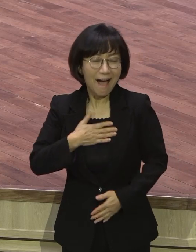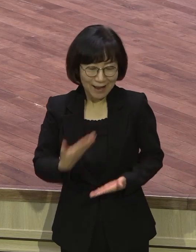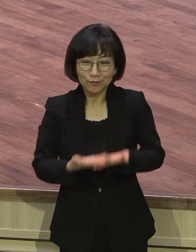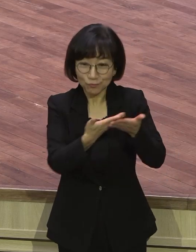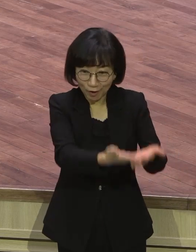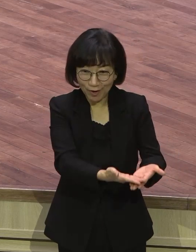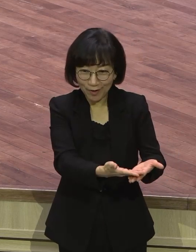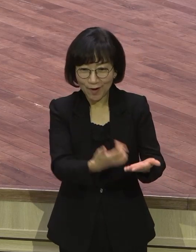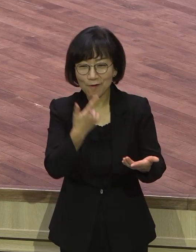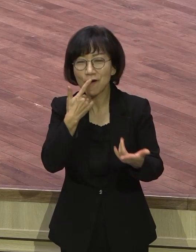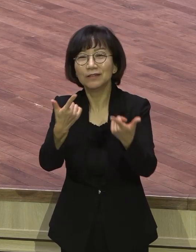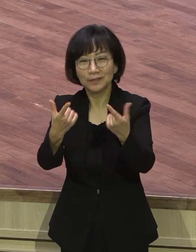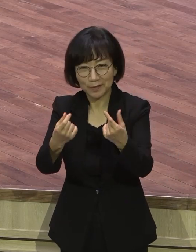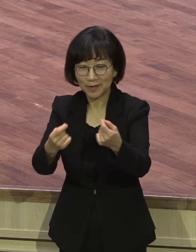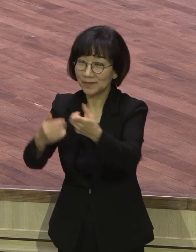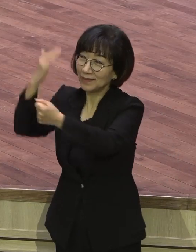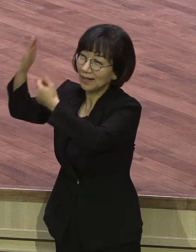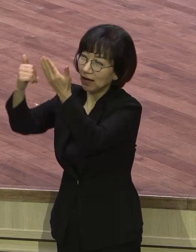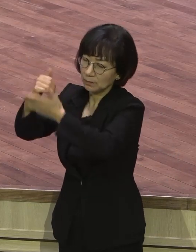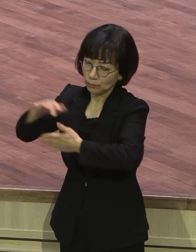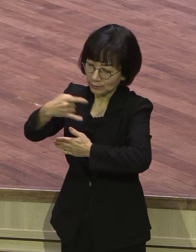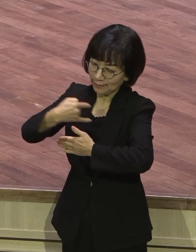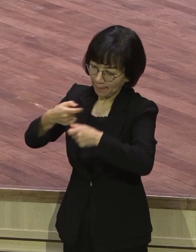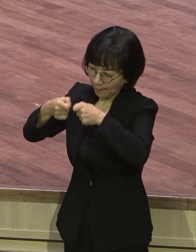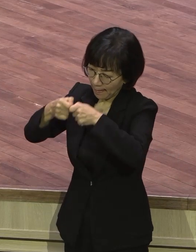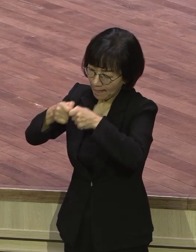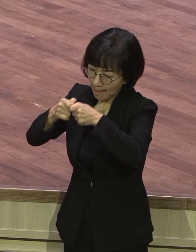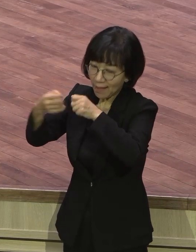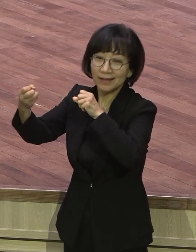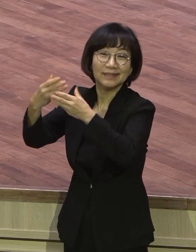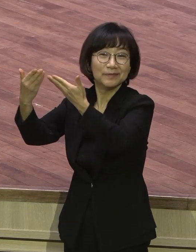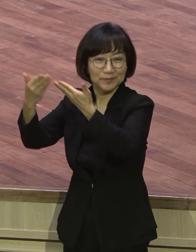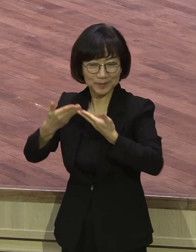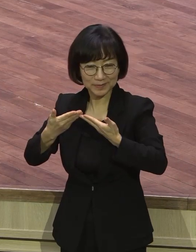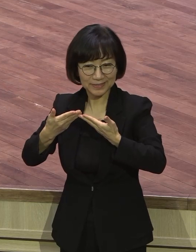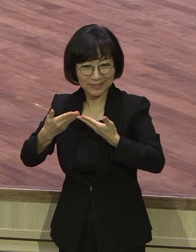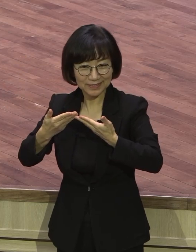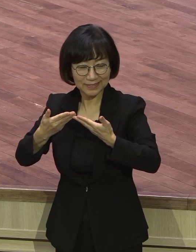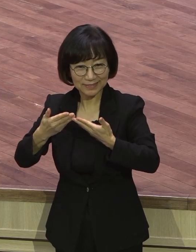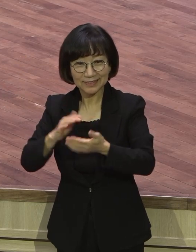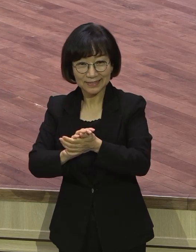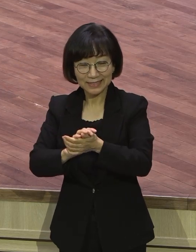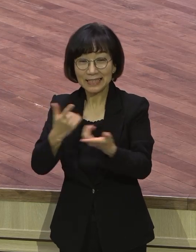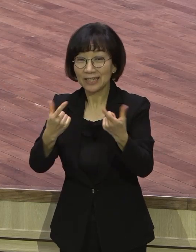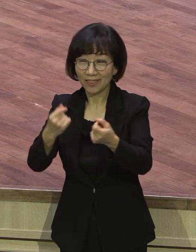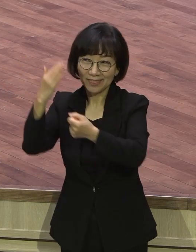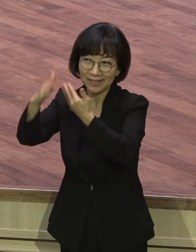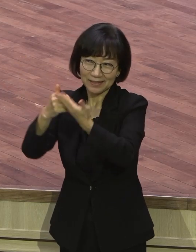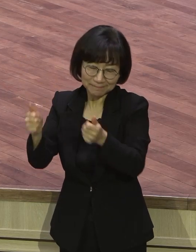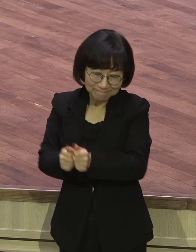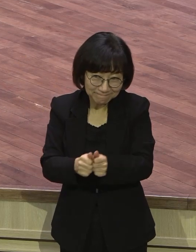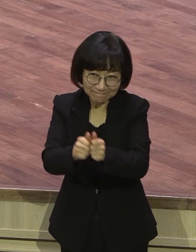세밀한 거 다 응답하신다니까 이런 하나님을 하나님과 함께 살아보시라니까